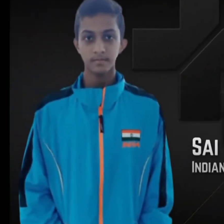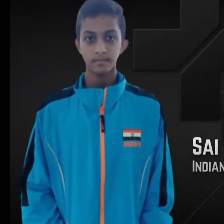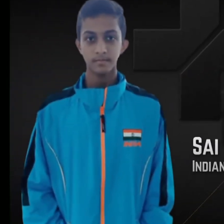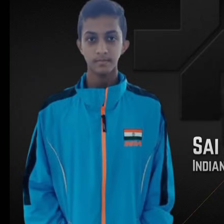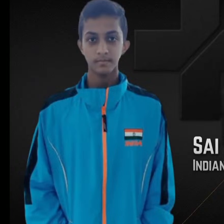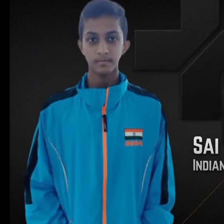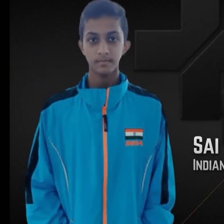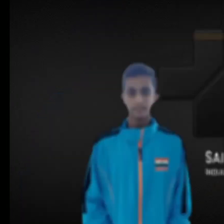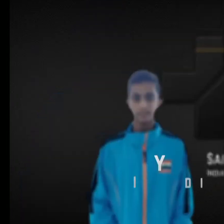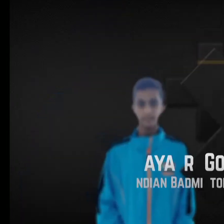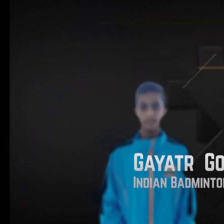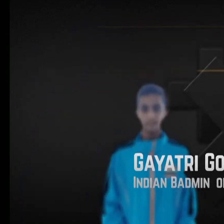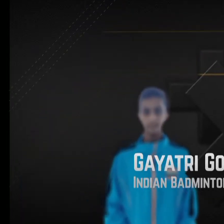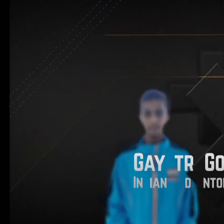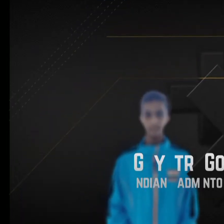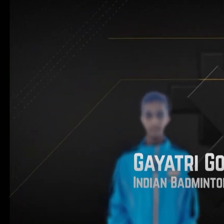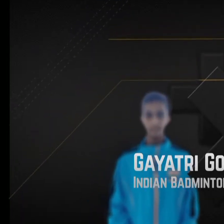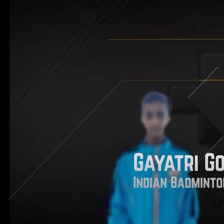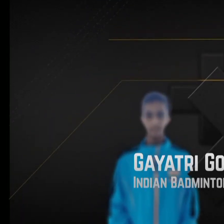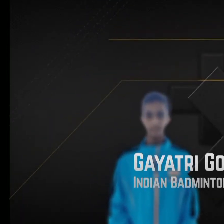रास्ता स्वयं चुने